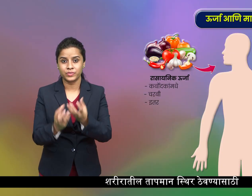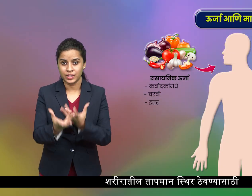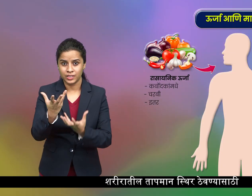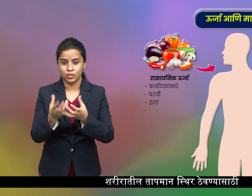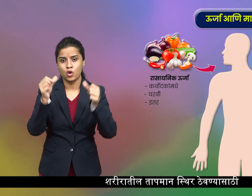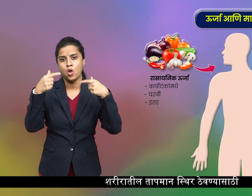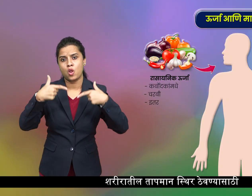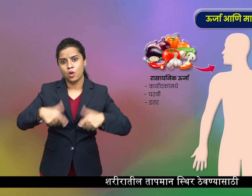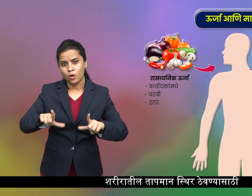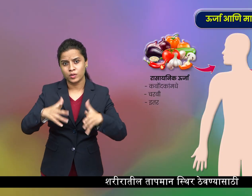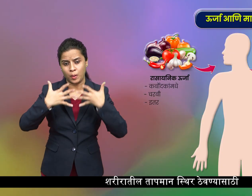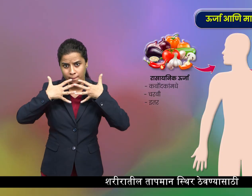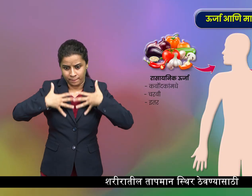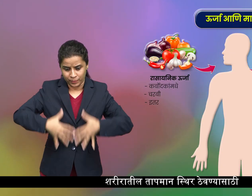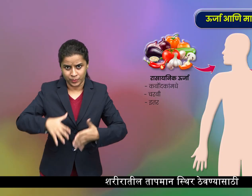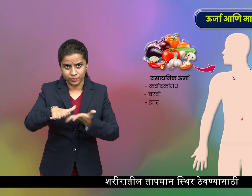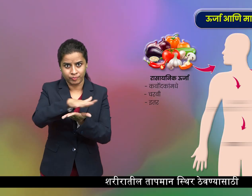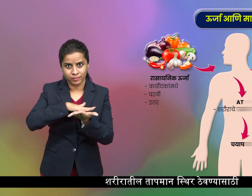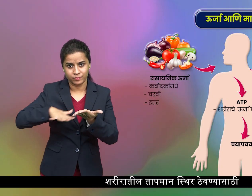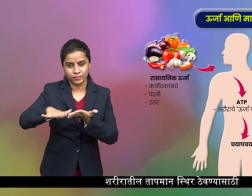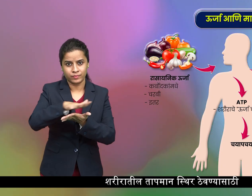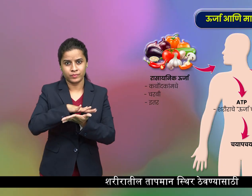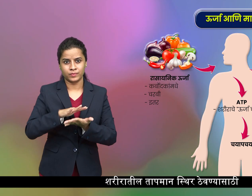शरीरातील तापमान स्थिर ठेवण्यासाठी